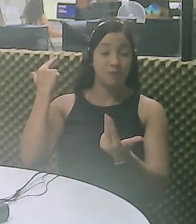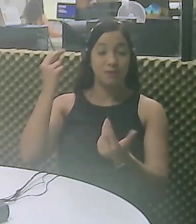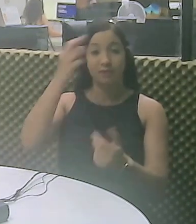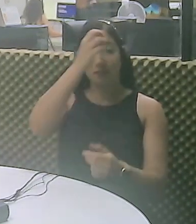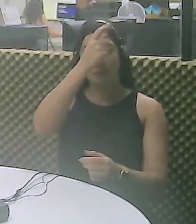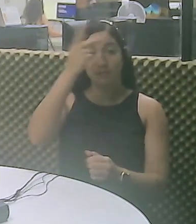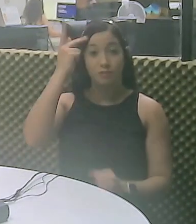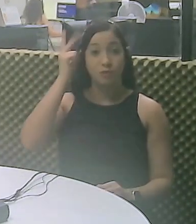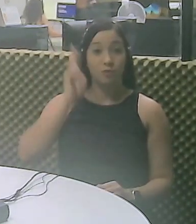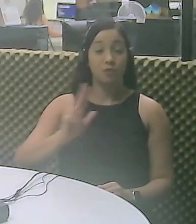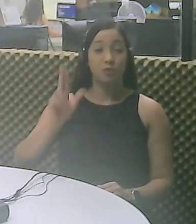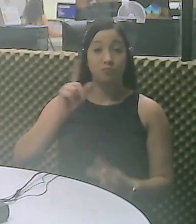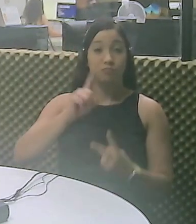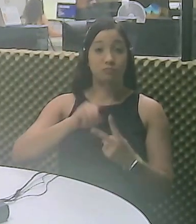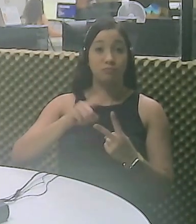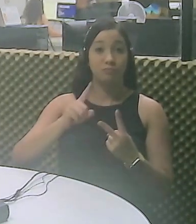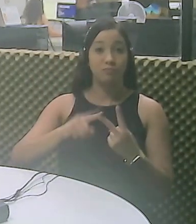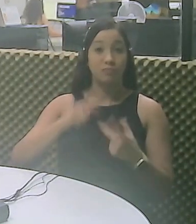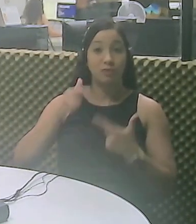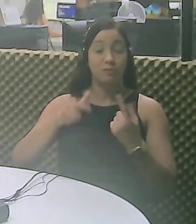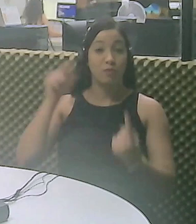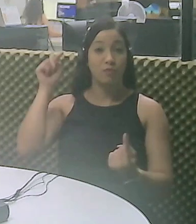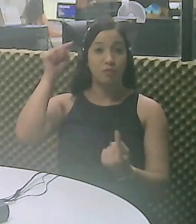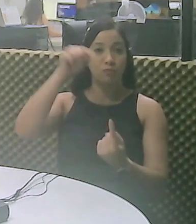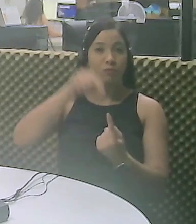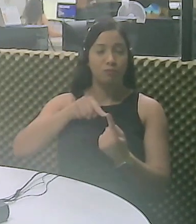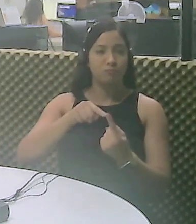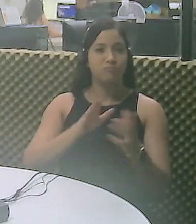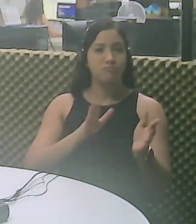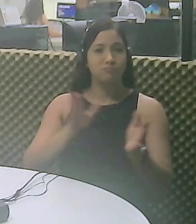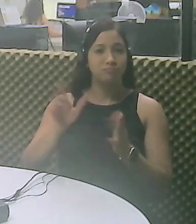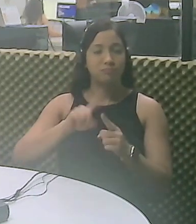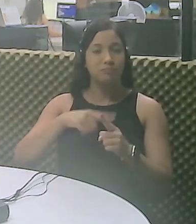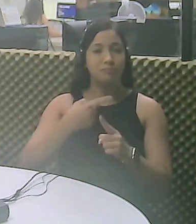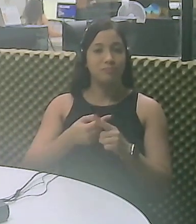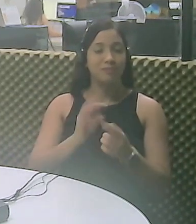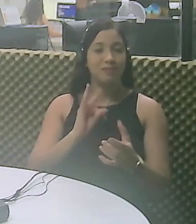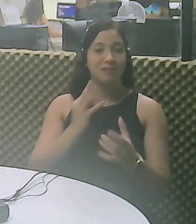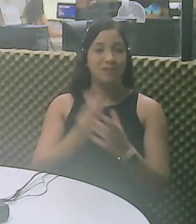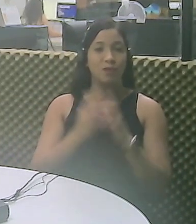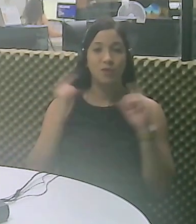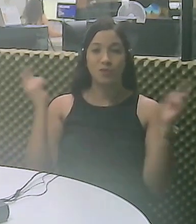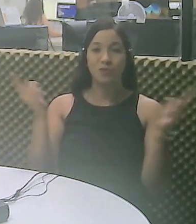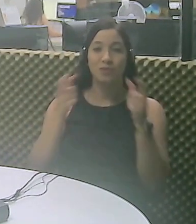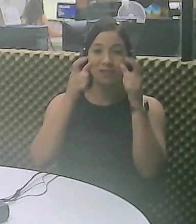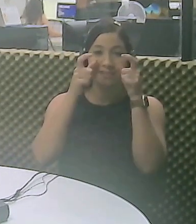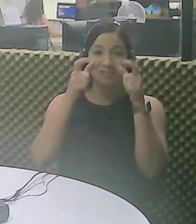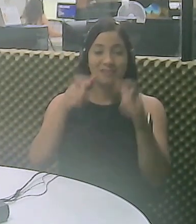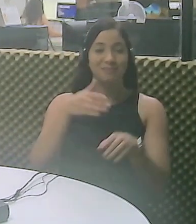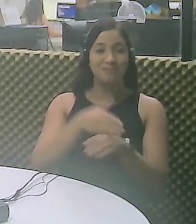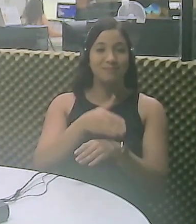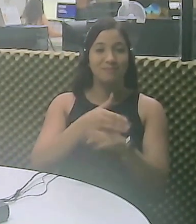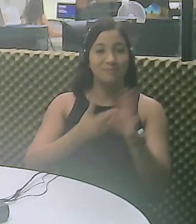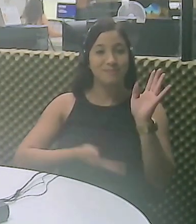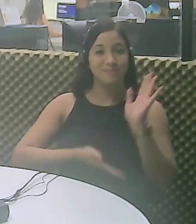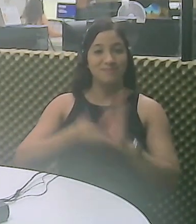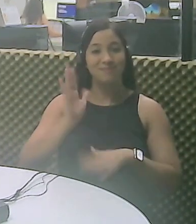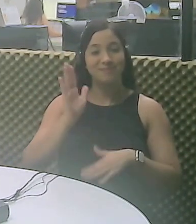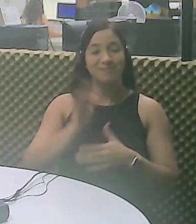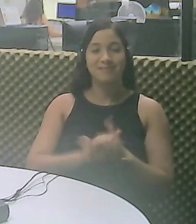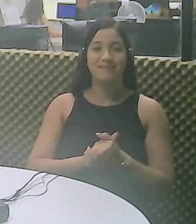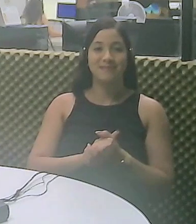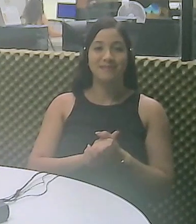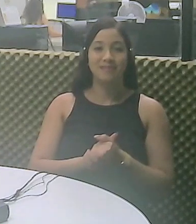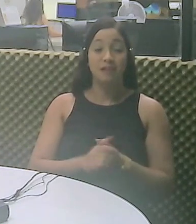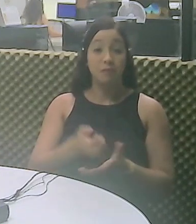vai ofertar dois serviços que visam garantir mobilidade e inclusão para que todos os interessados participem do evento. Além